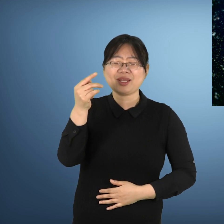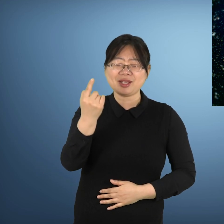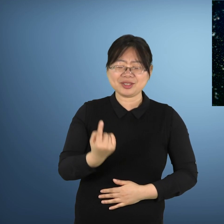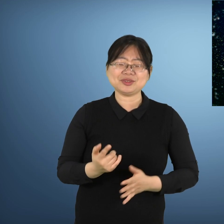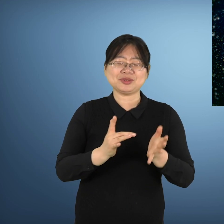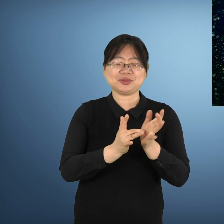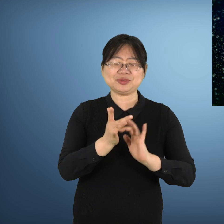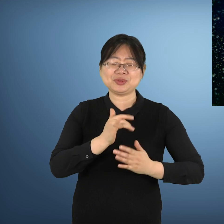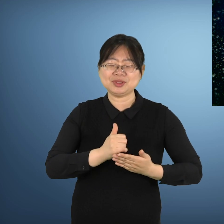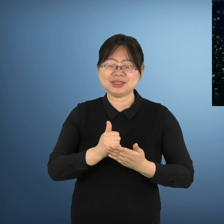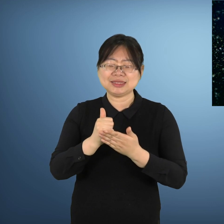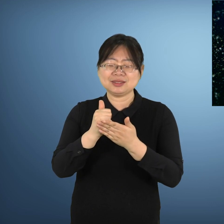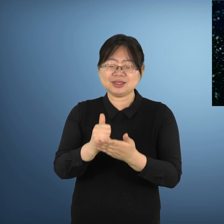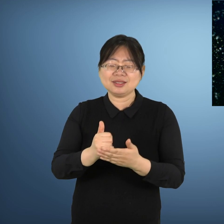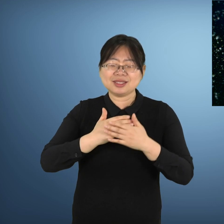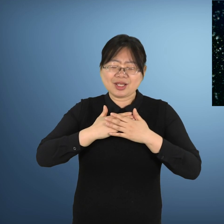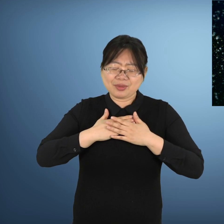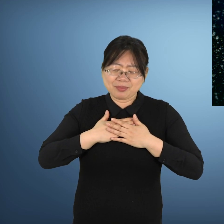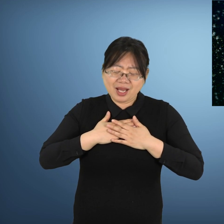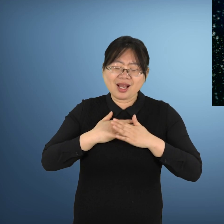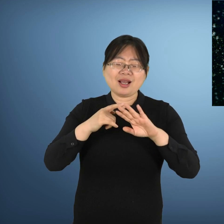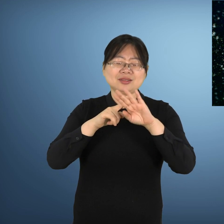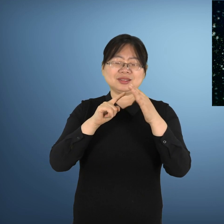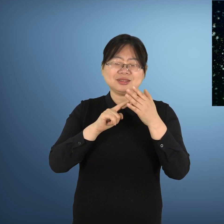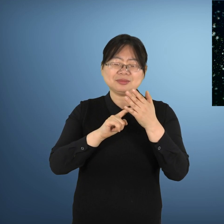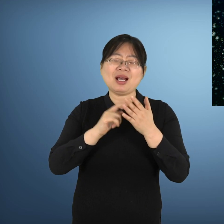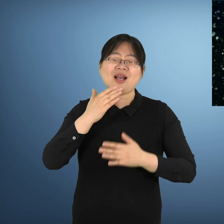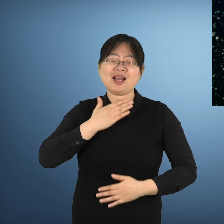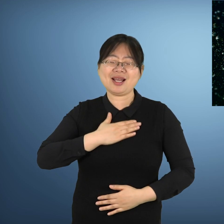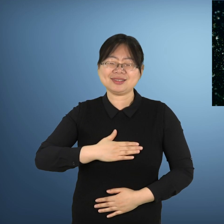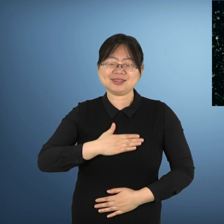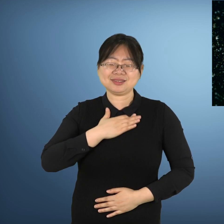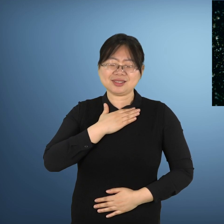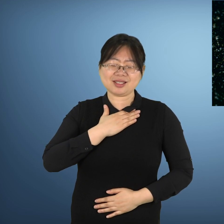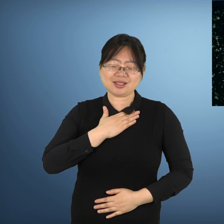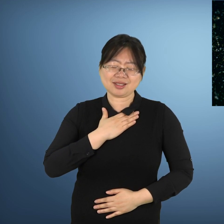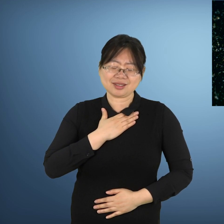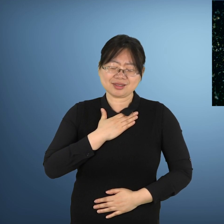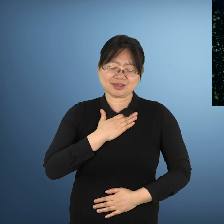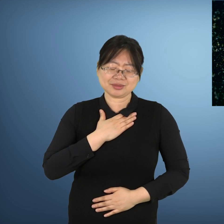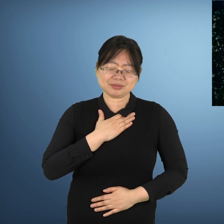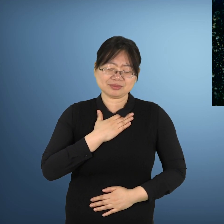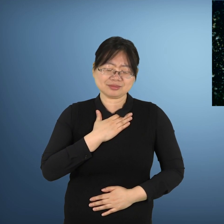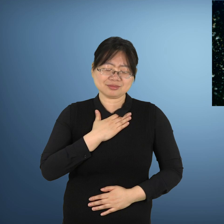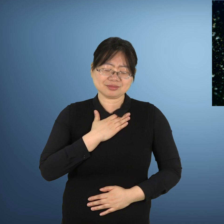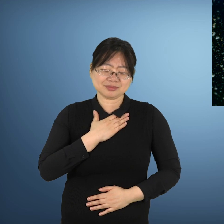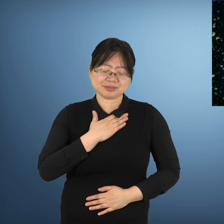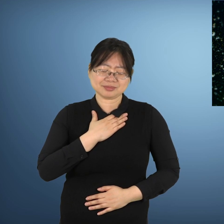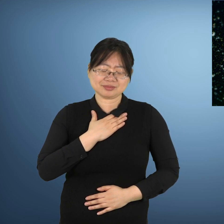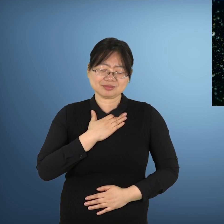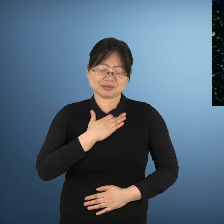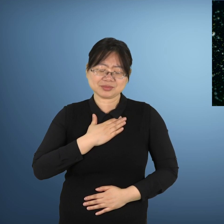세상도 예수 내 마음 아시네.